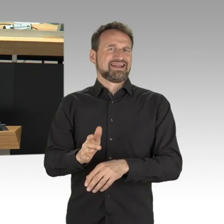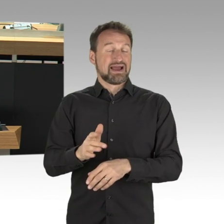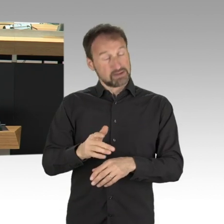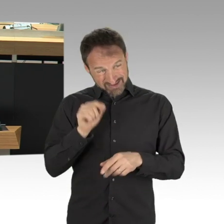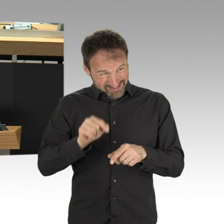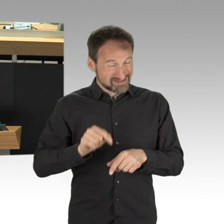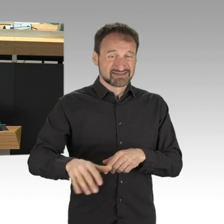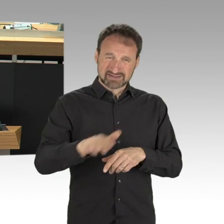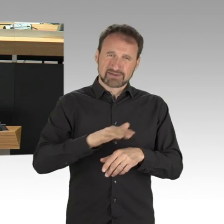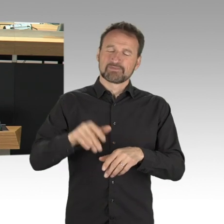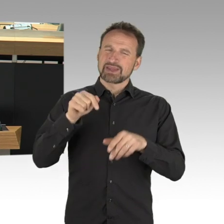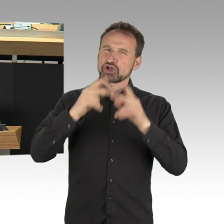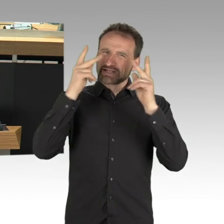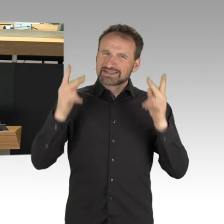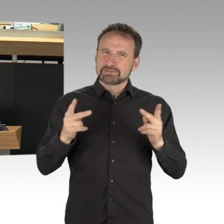abgesichert.